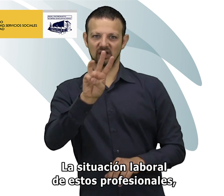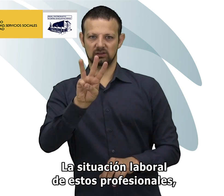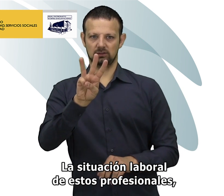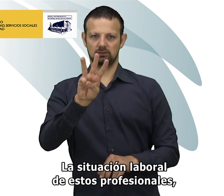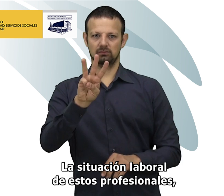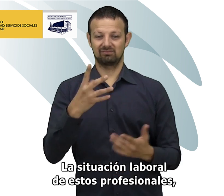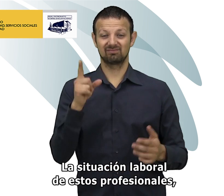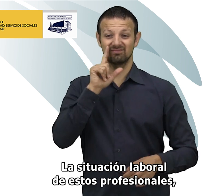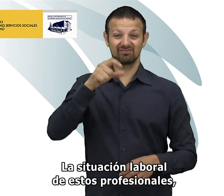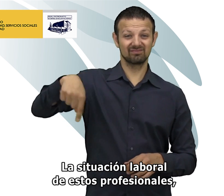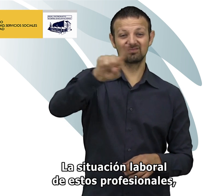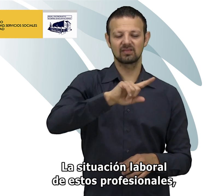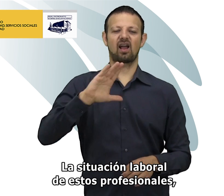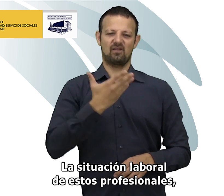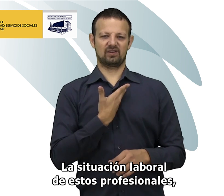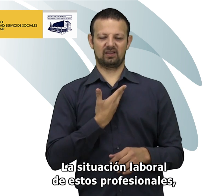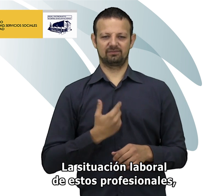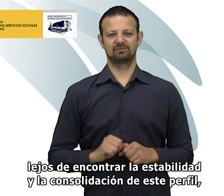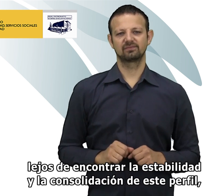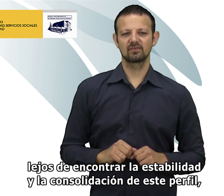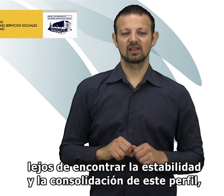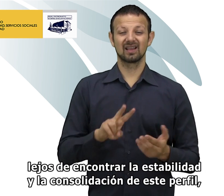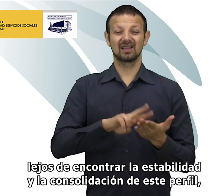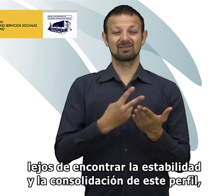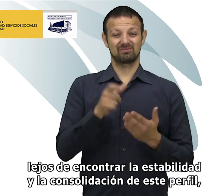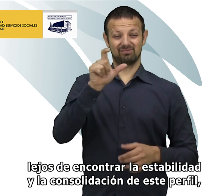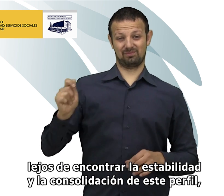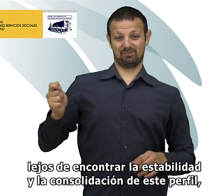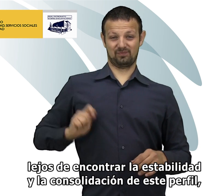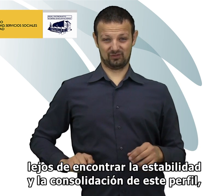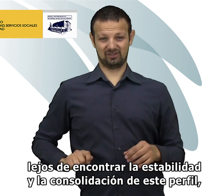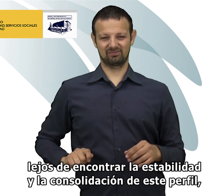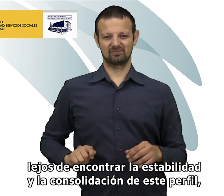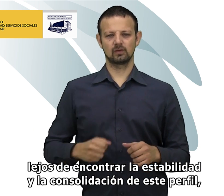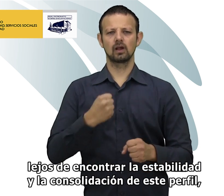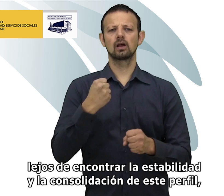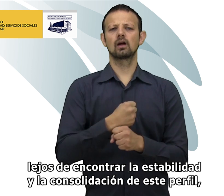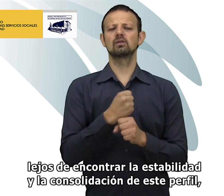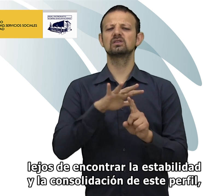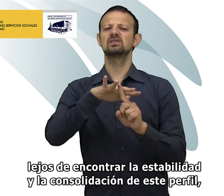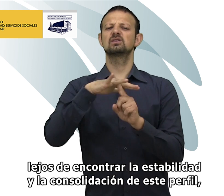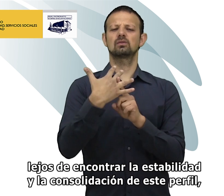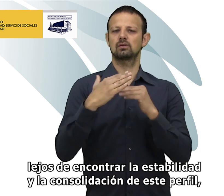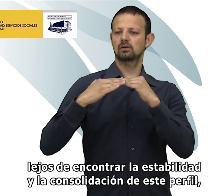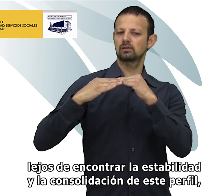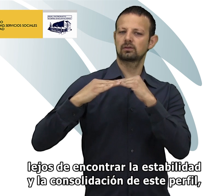profesionales, lejos de encontrar la estabilidad y la consolidación de este perfil, es todavía mejorable, aunque se ha